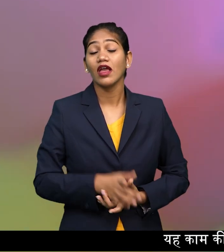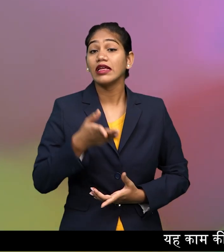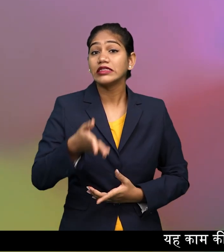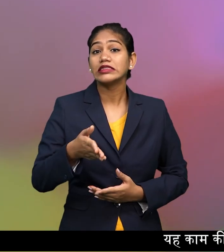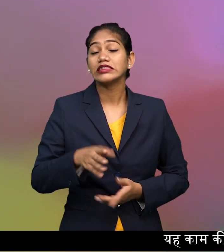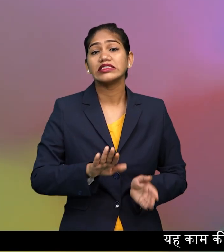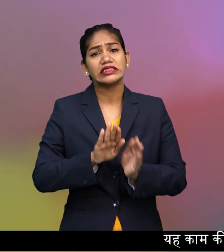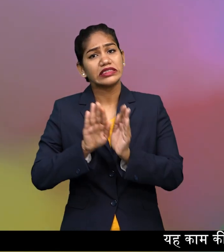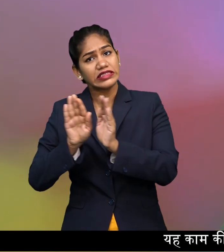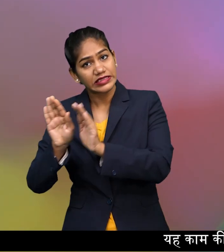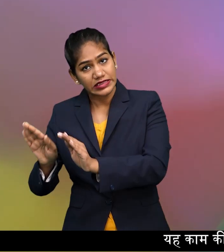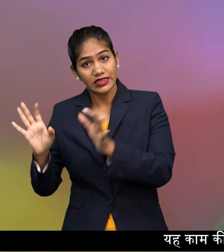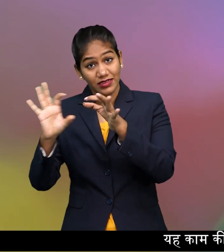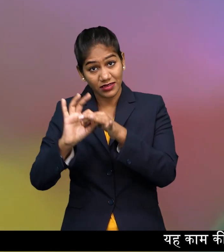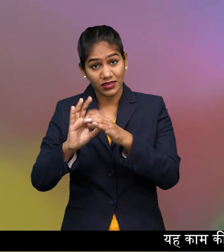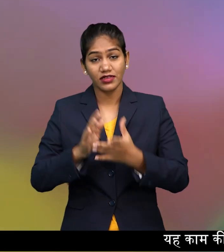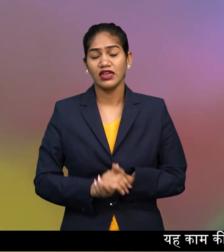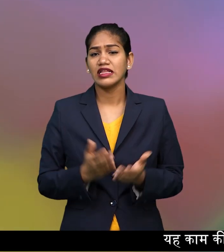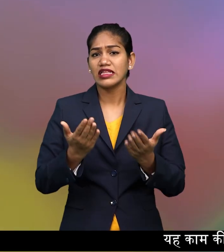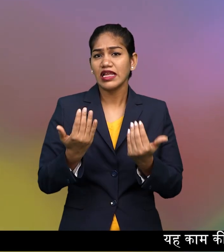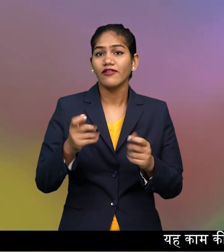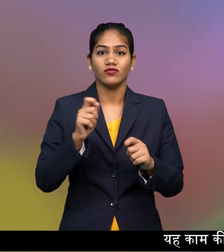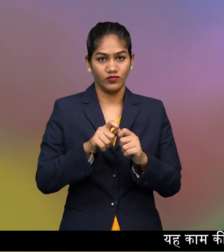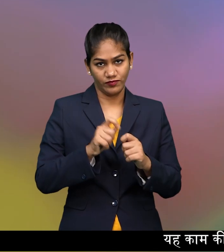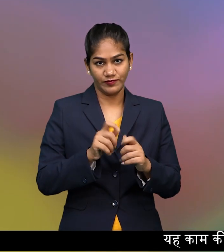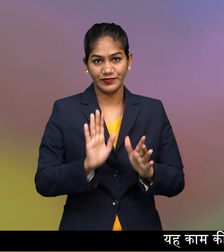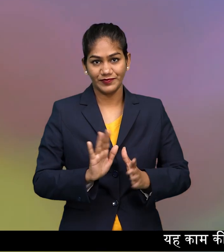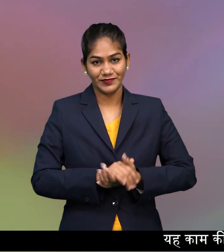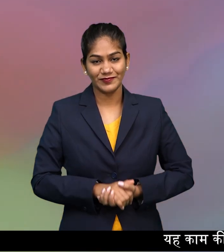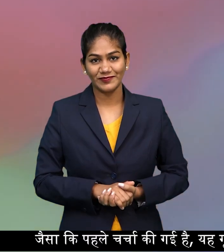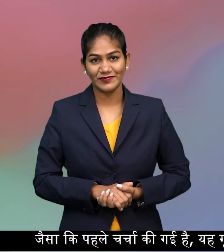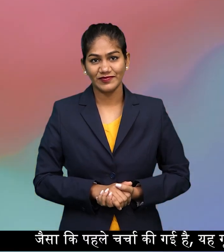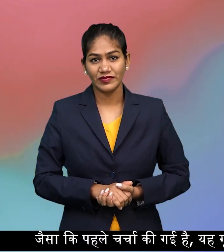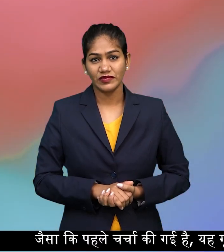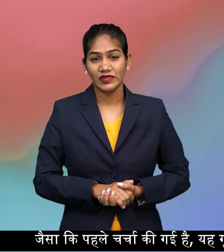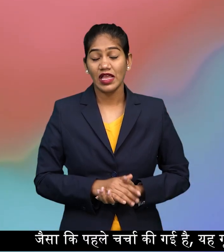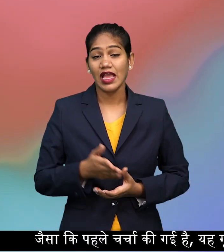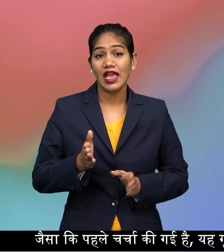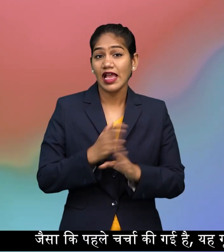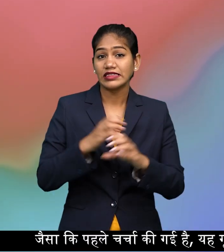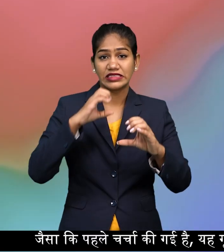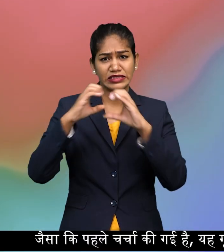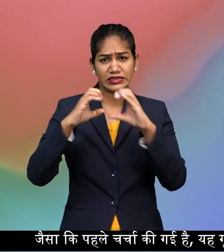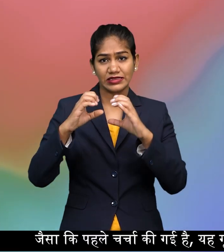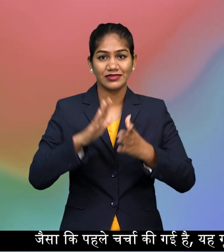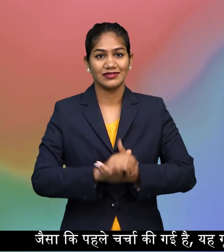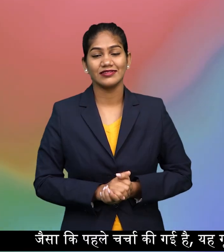यह काम की उपलब्धता पर निर्भर करता है। जैसे कि पहले चर्चा की गई है,